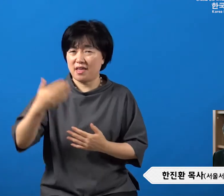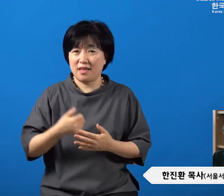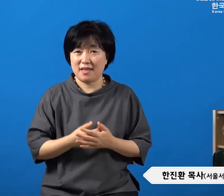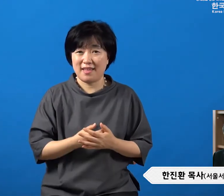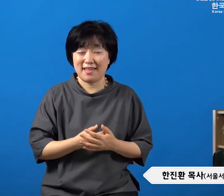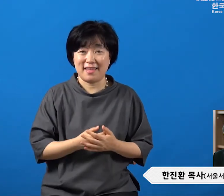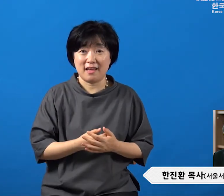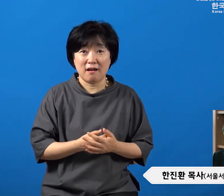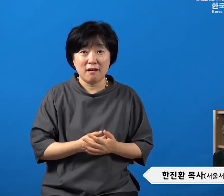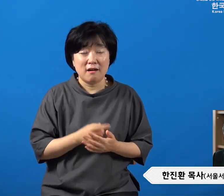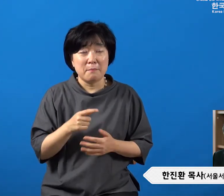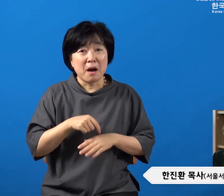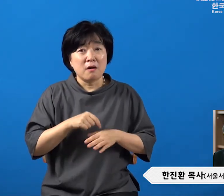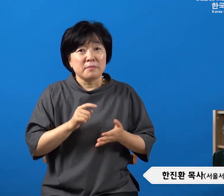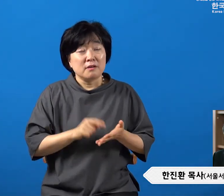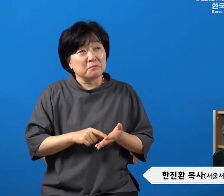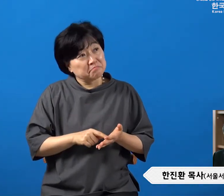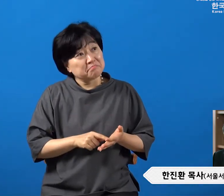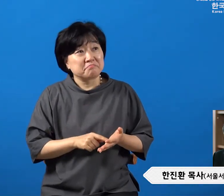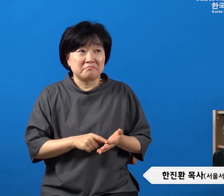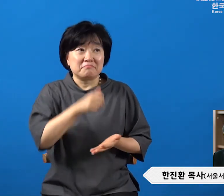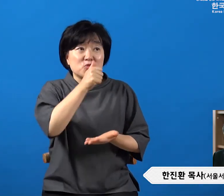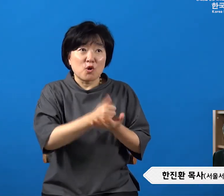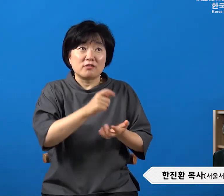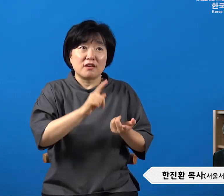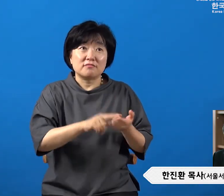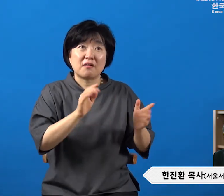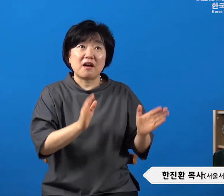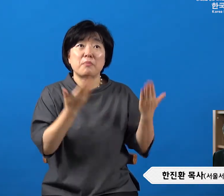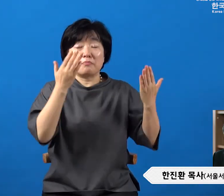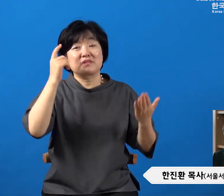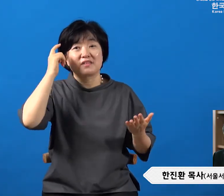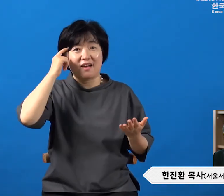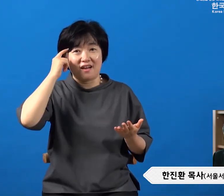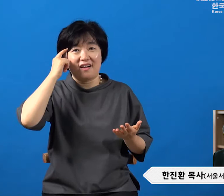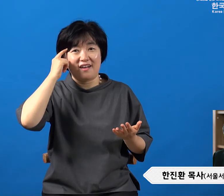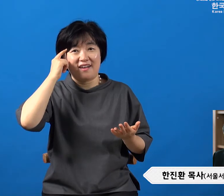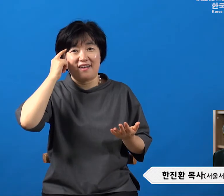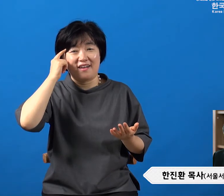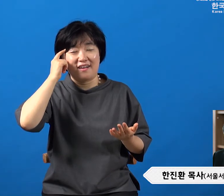그러니까 마음이 좀 느슨해집니다. 죄를 가볍게 생각합니다.